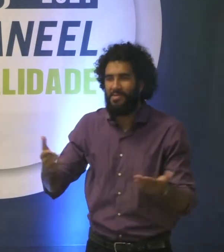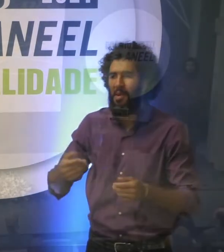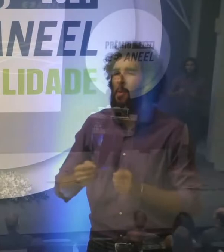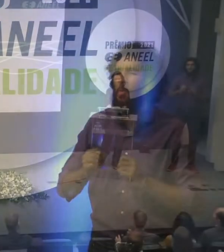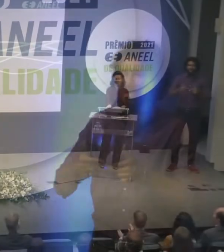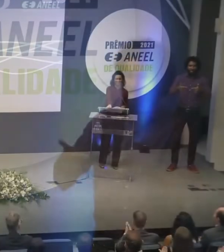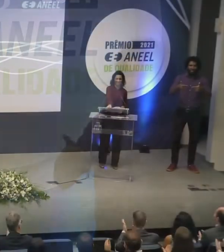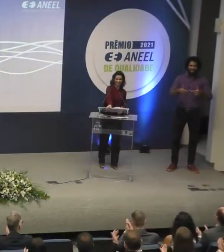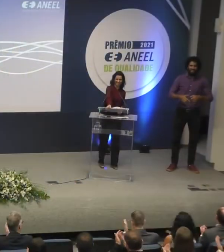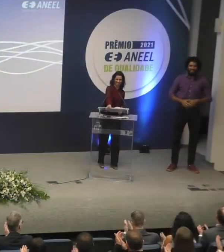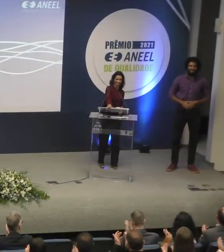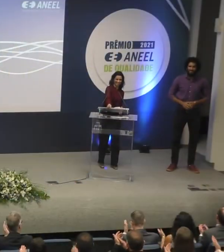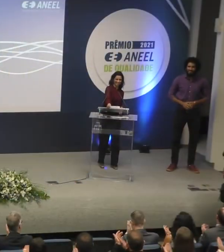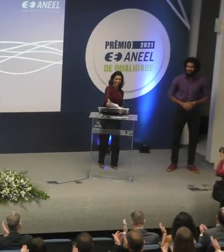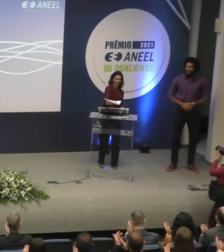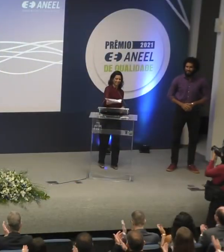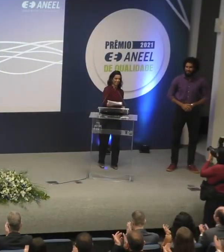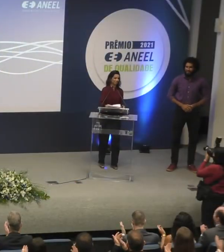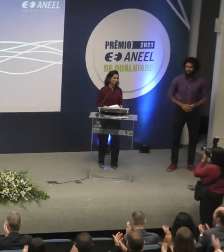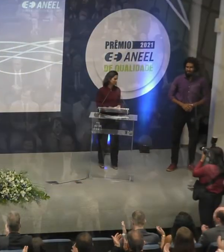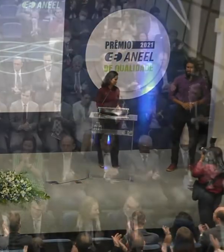sorte.